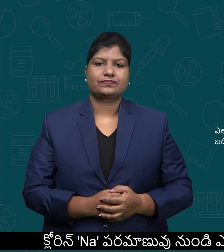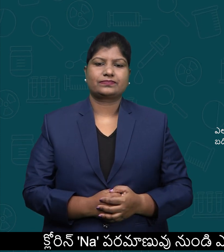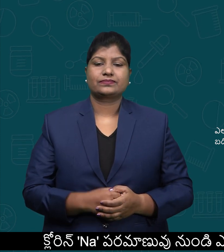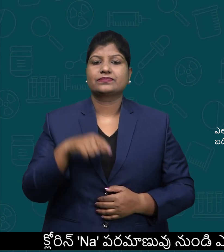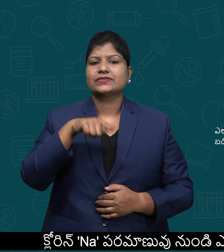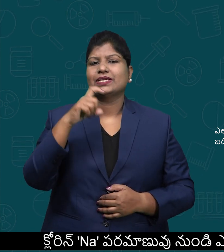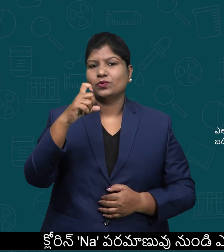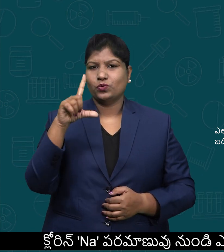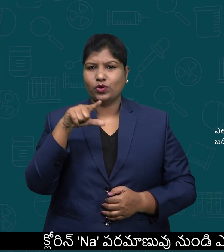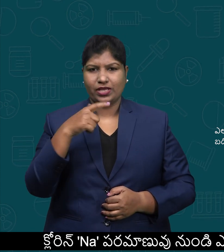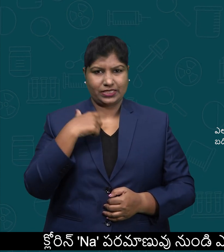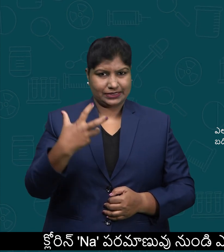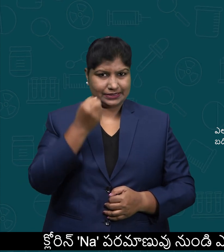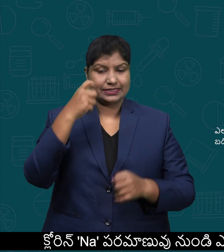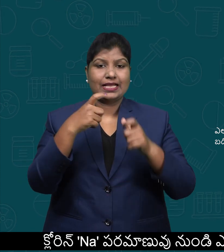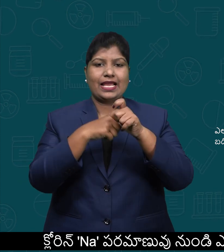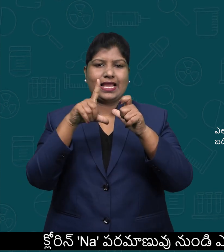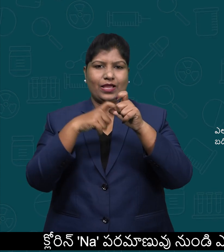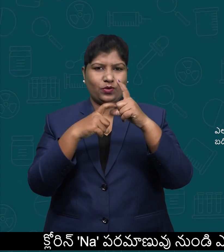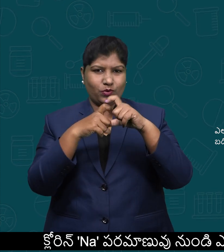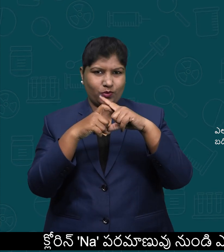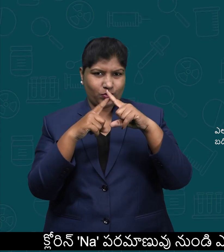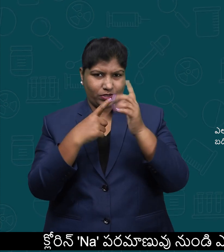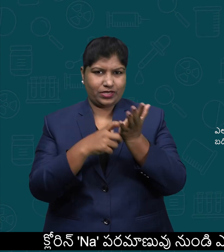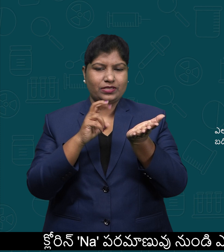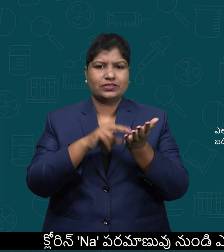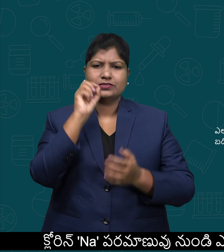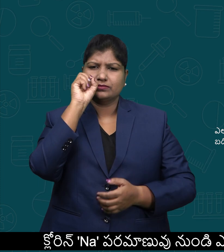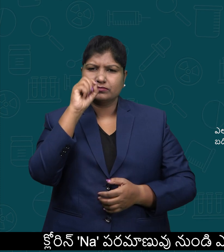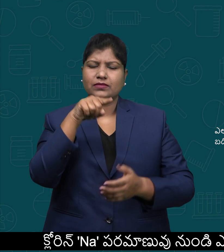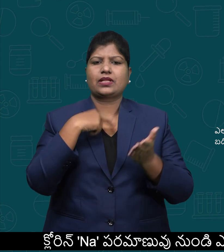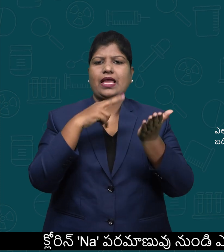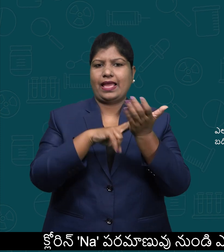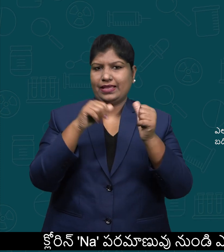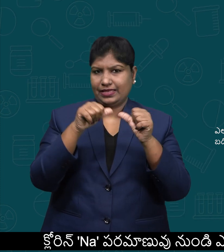క్లోరిన్ Na పరమాణువు నుండి ఎలక్ట్రాన్ను పొంది యానయాన్ను ఏర్పరుస్తుంది.